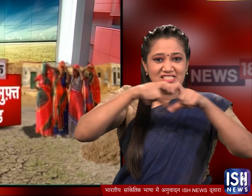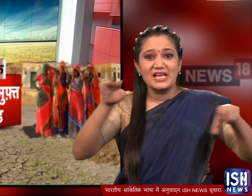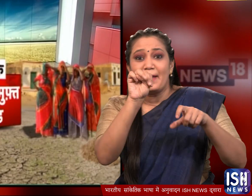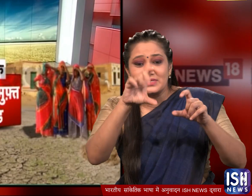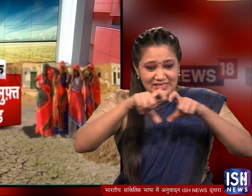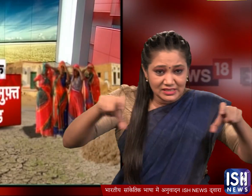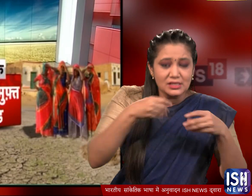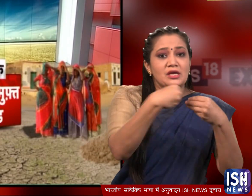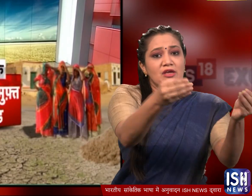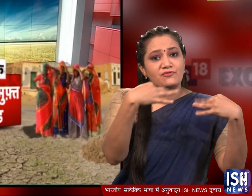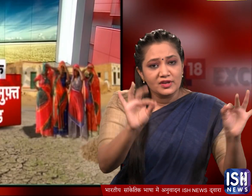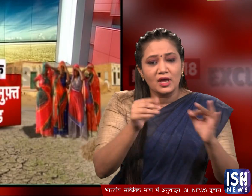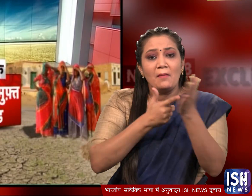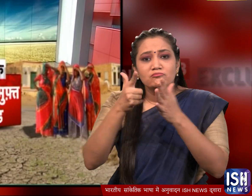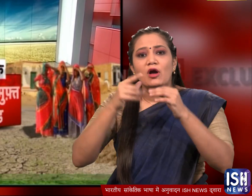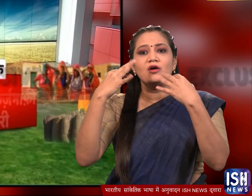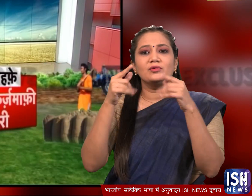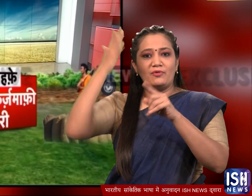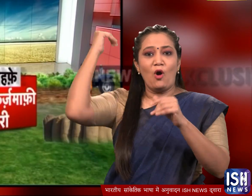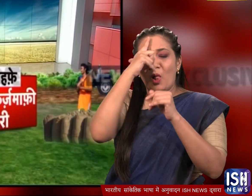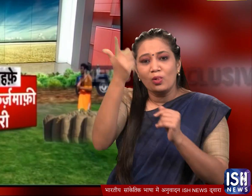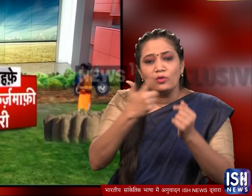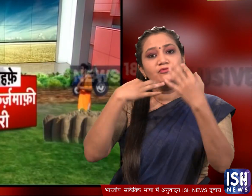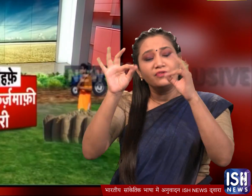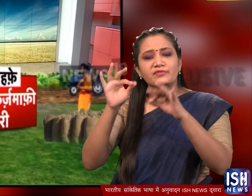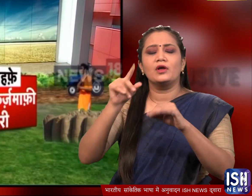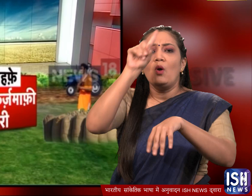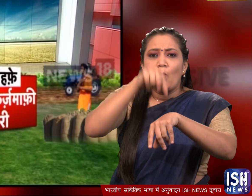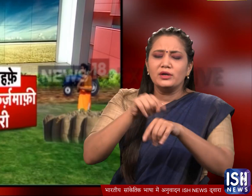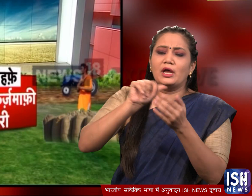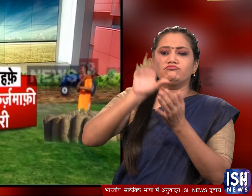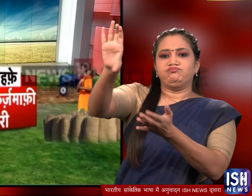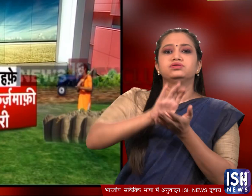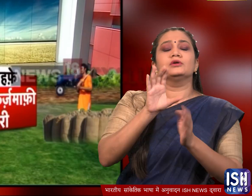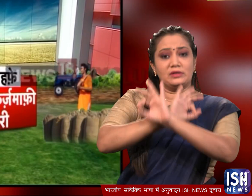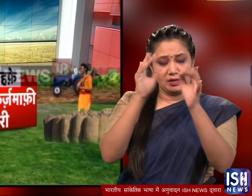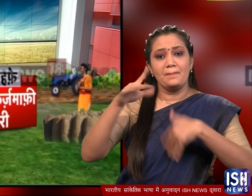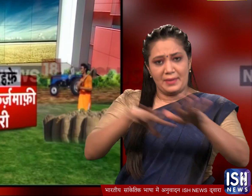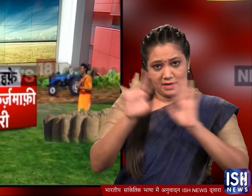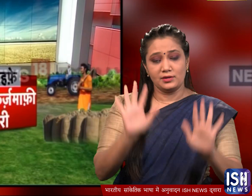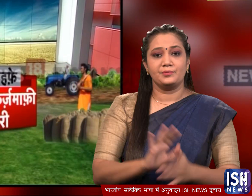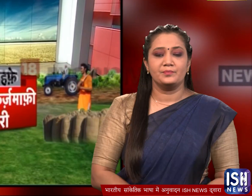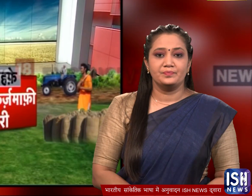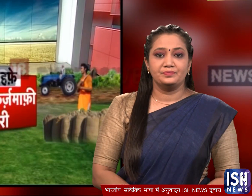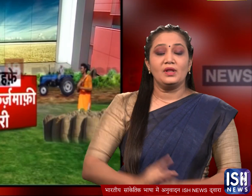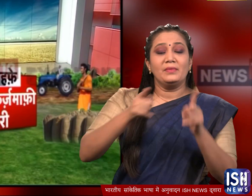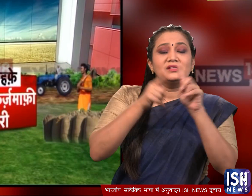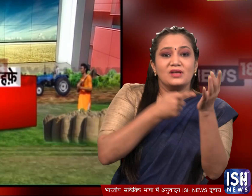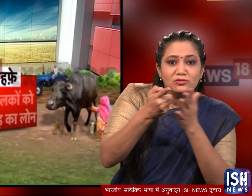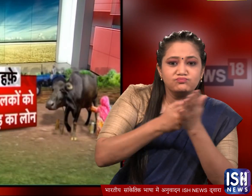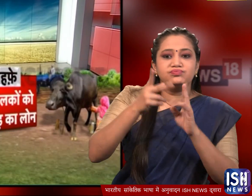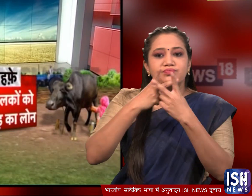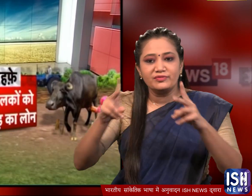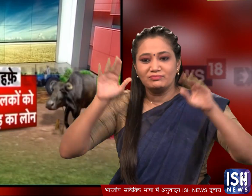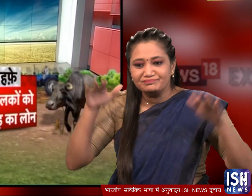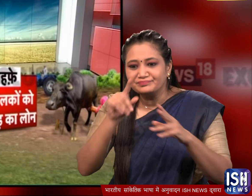सैनिटरी पैड देने का ऐलान किया और किसानों की कर्ज माफी के लिए बहुत जल्द वन टाइम सेटलमेंट स्कीम लाने की भी घोषणा की। इसके अलावा किसानों